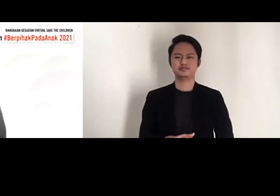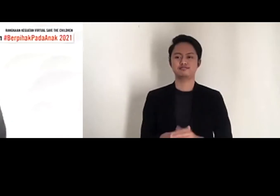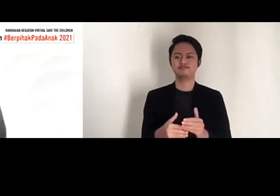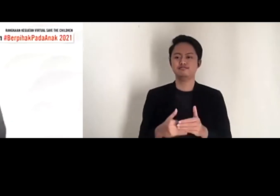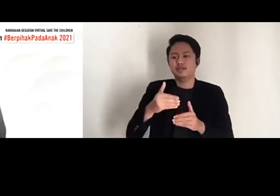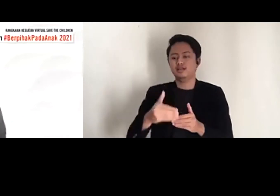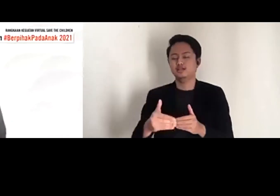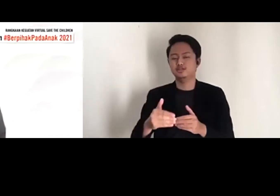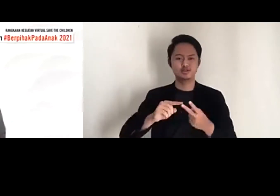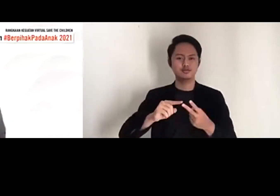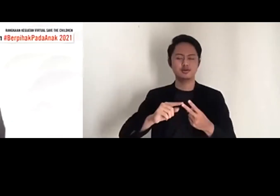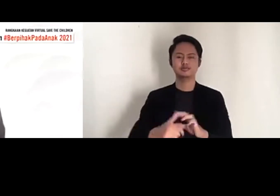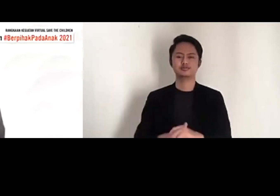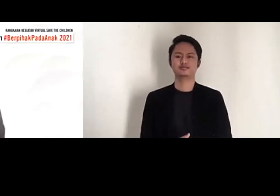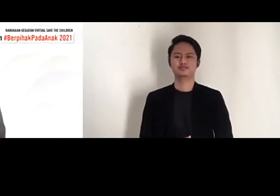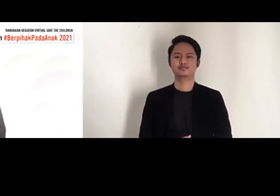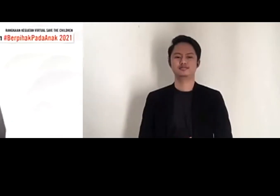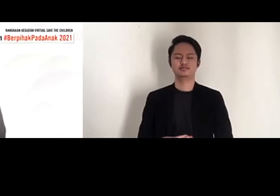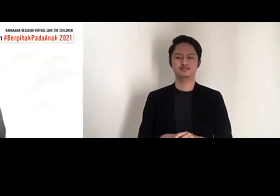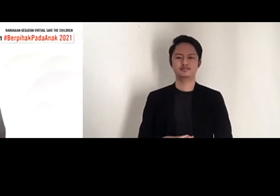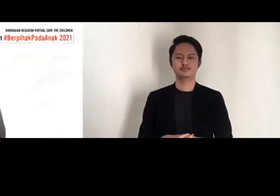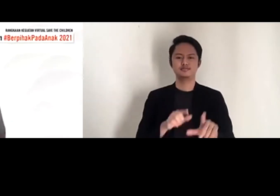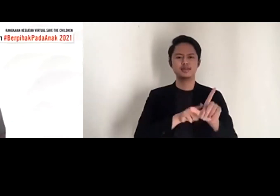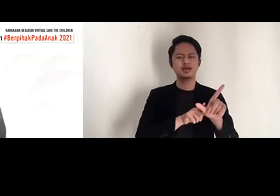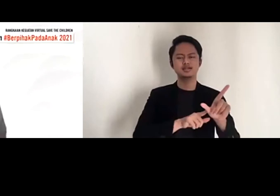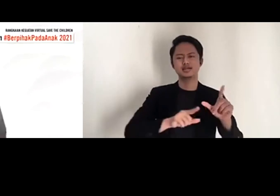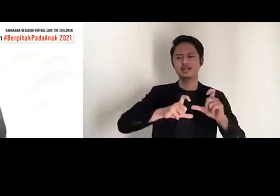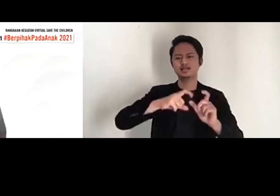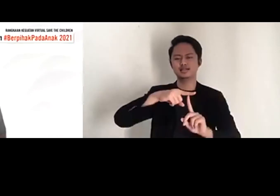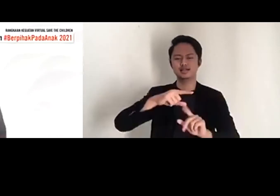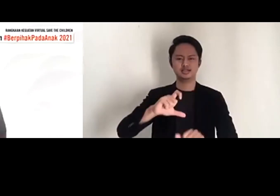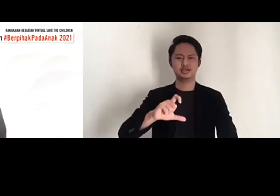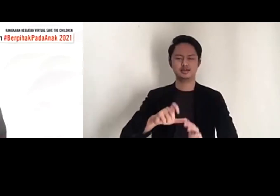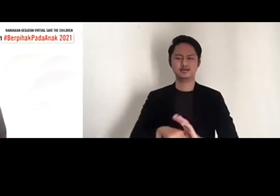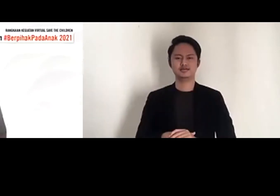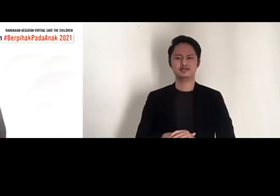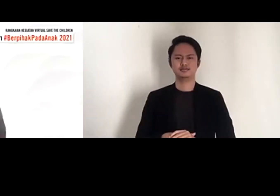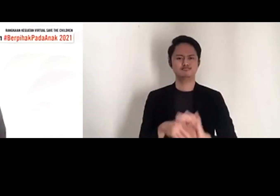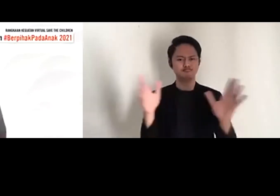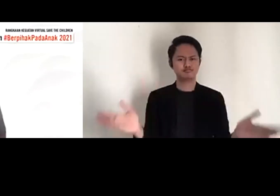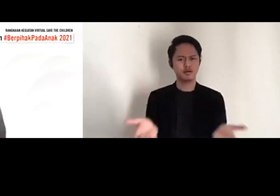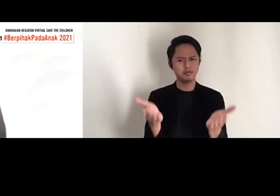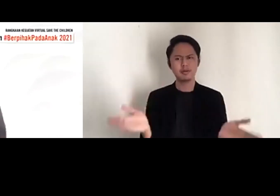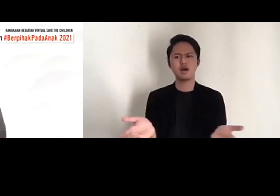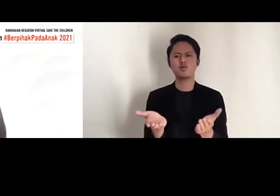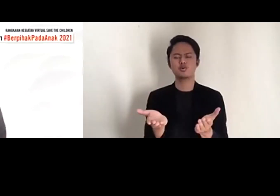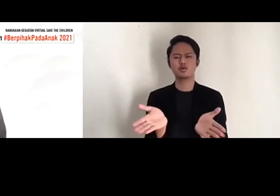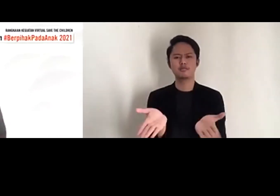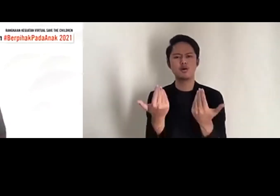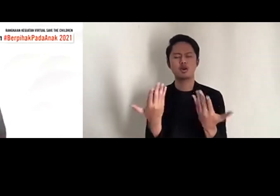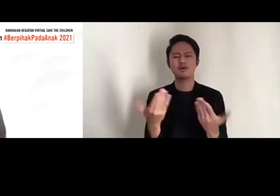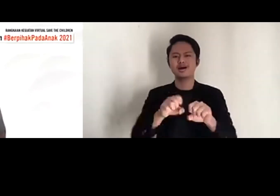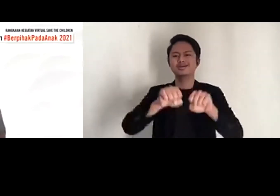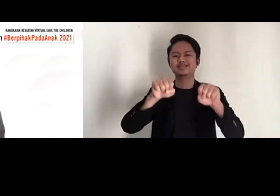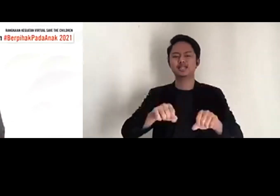selanjutnya Yayasan Tunas Cilik atau Selfie Children mendorong pembentukan mekanisme perlindungan